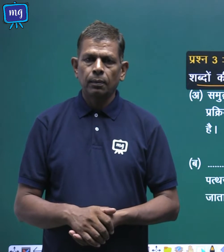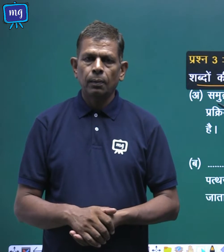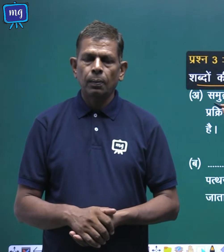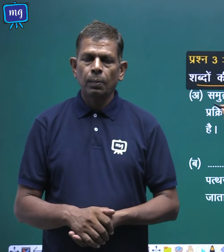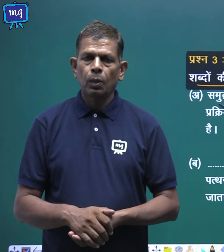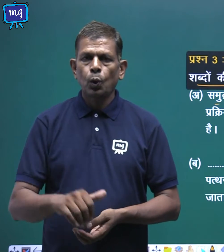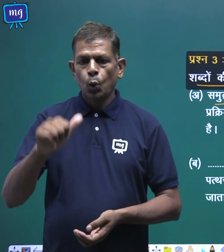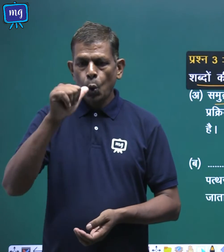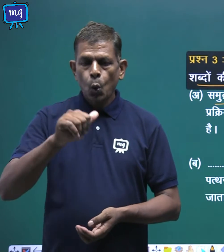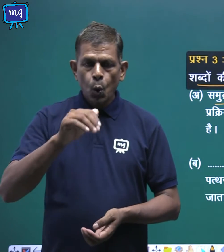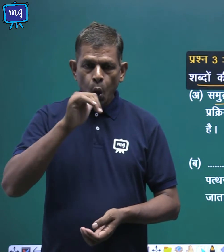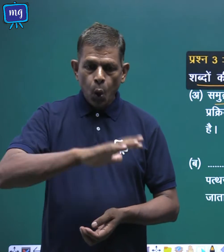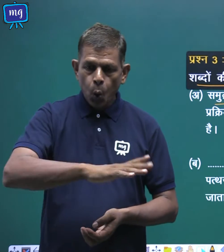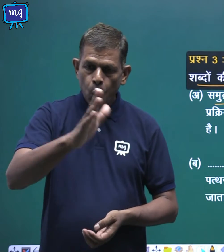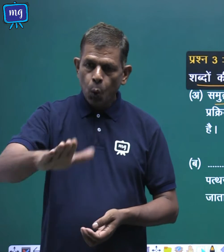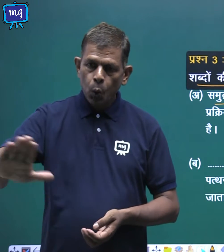समुद्र के जल से